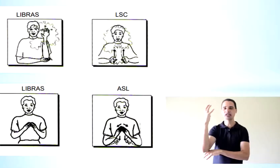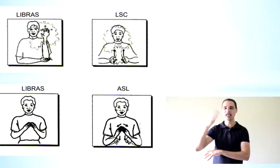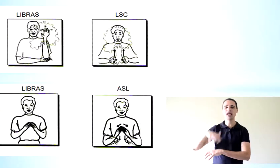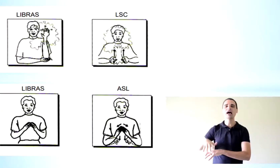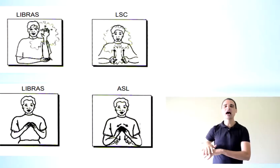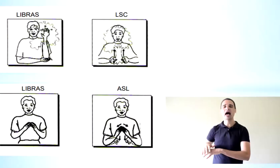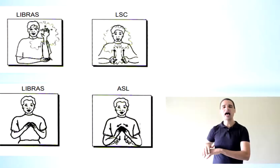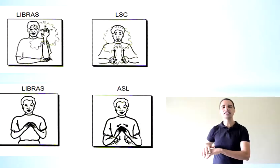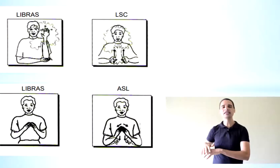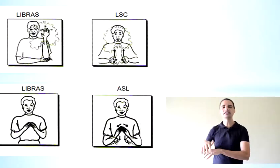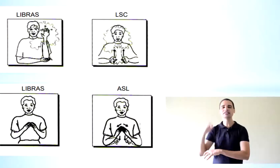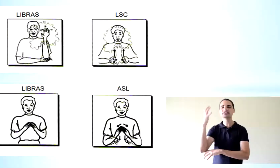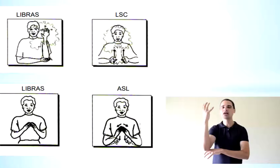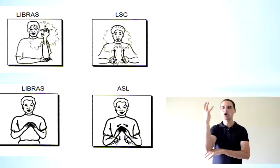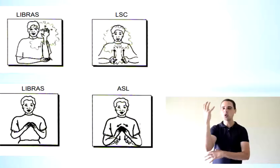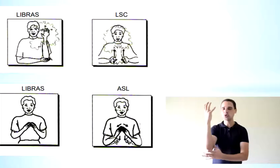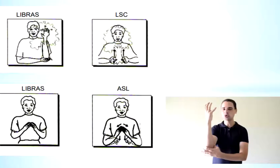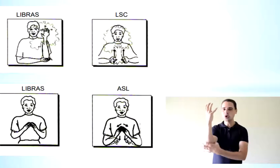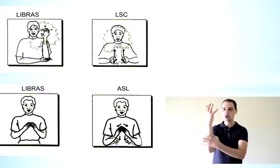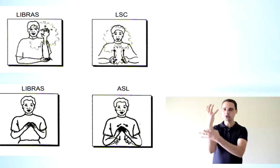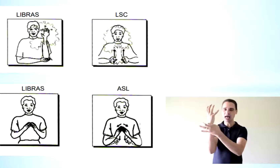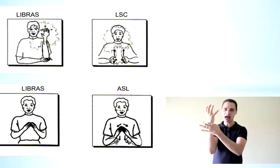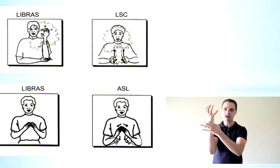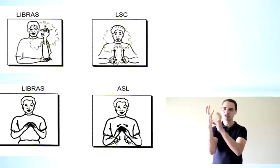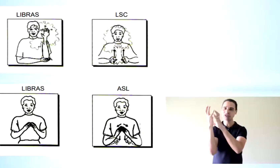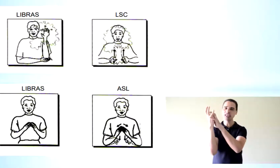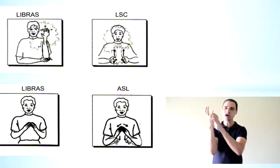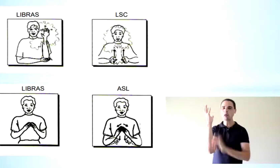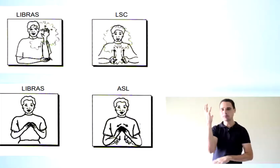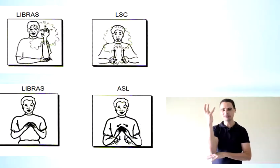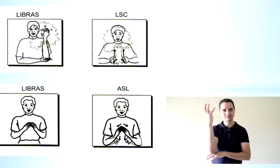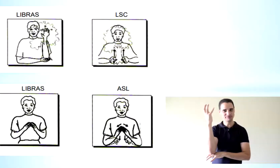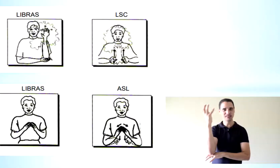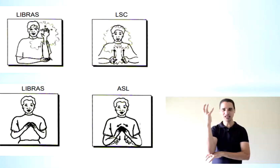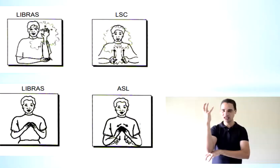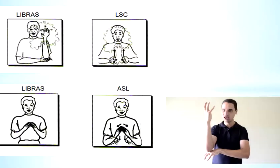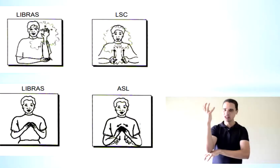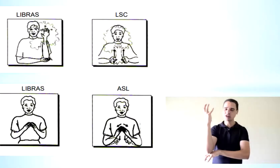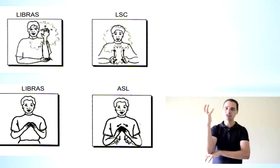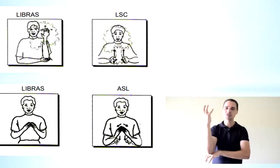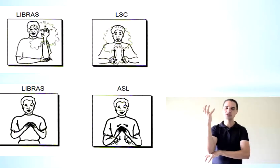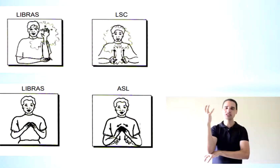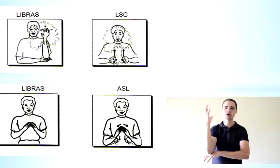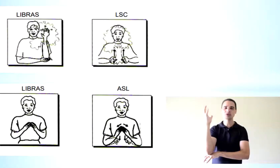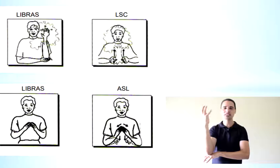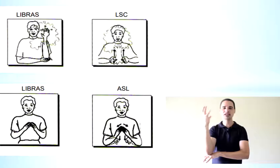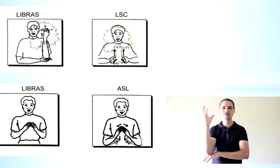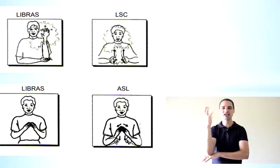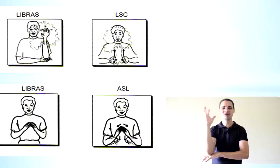né? A raiz, o tronco da árvore e a copa, né? Talvez se você não conseguia ver, agora